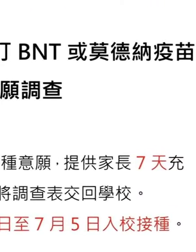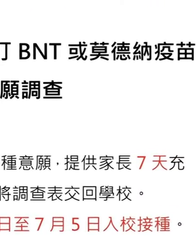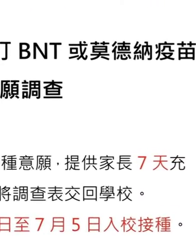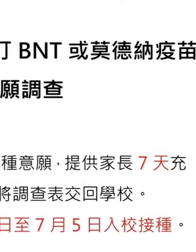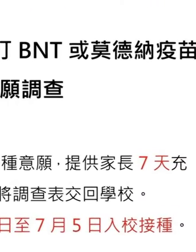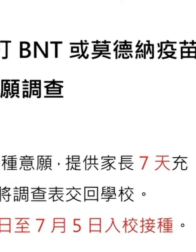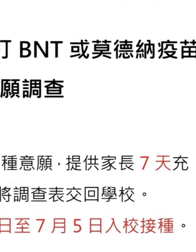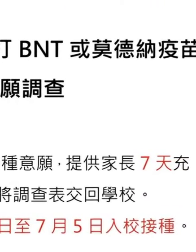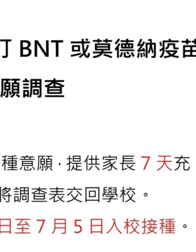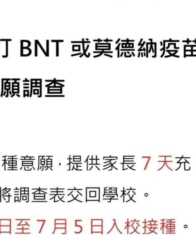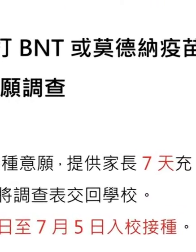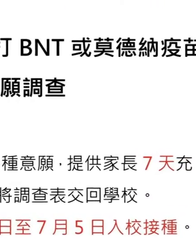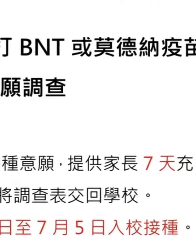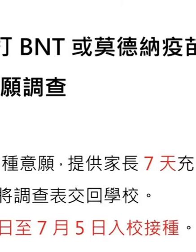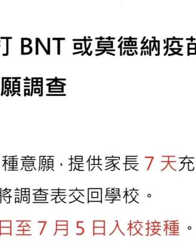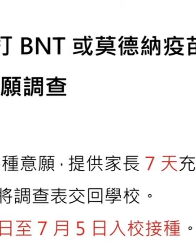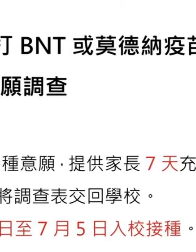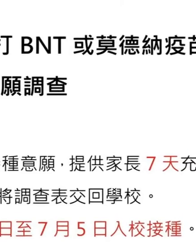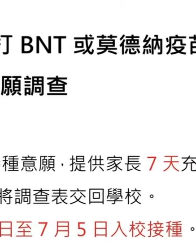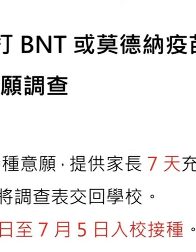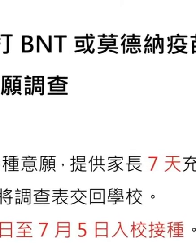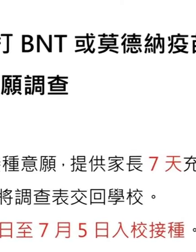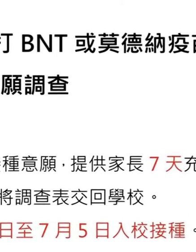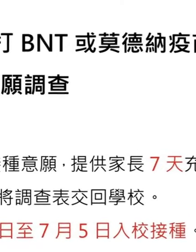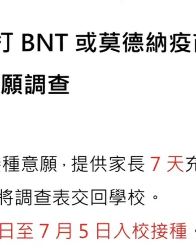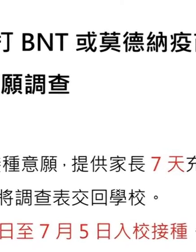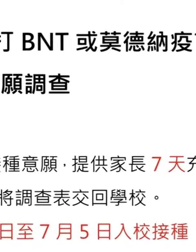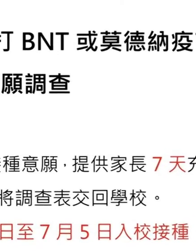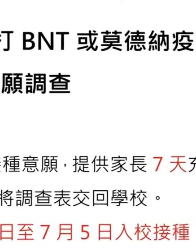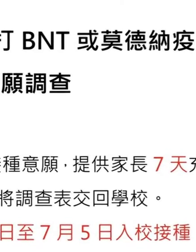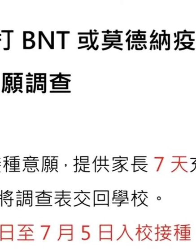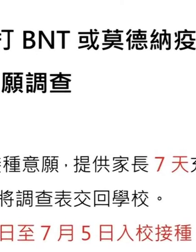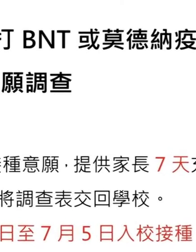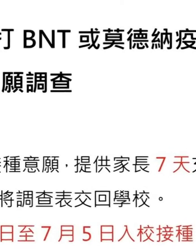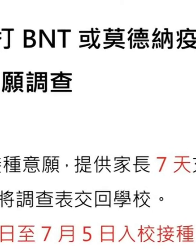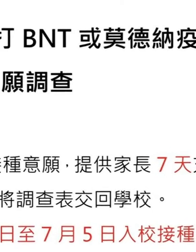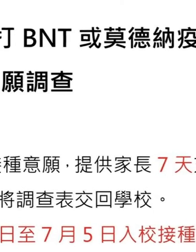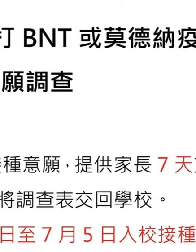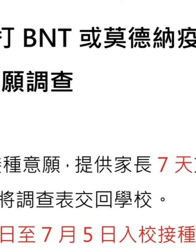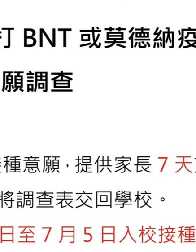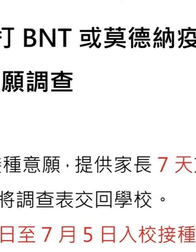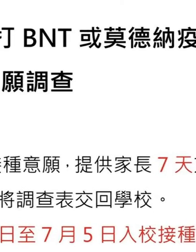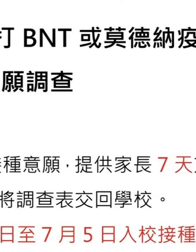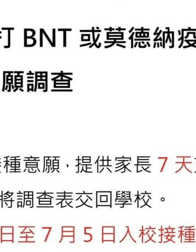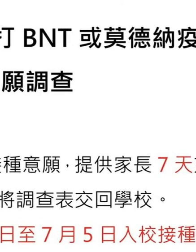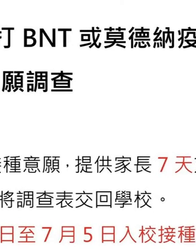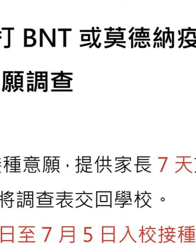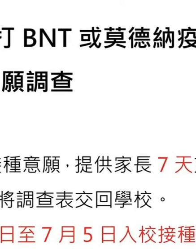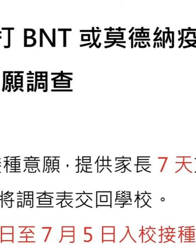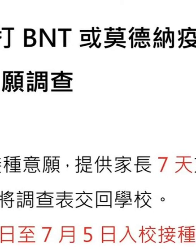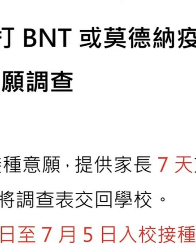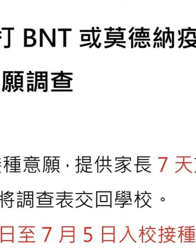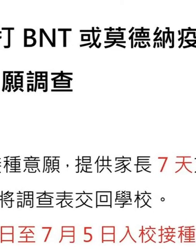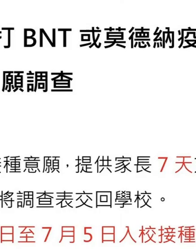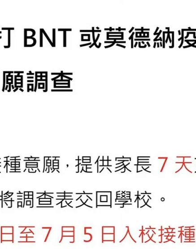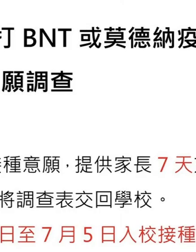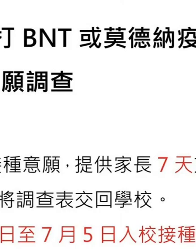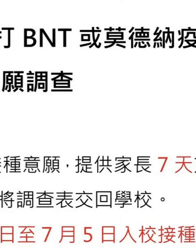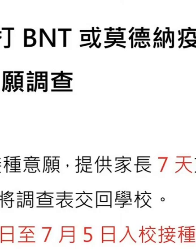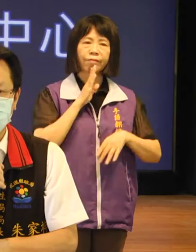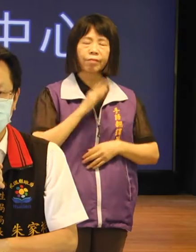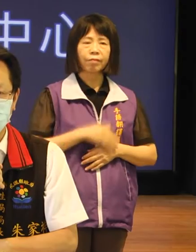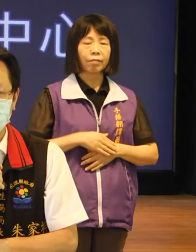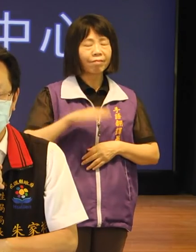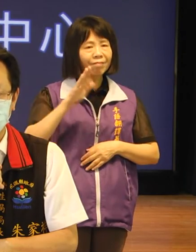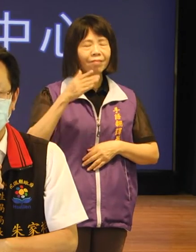6月27号到7月5号，那当然在7月5号的前两天，4号5号这两天可能是刚好在暑假期间。那不过我